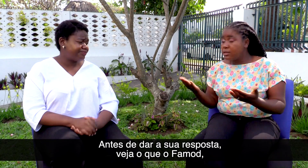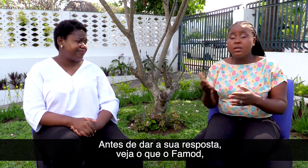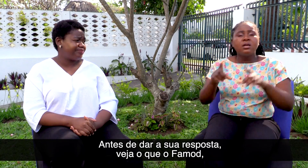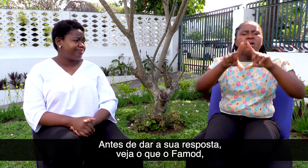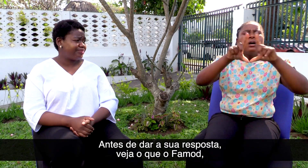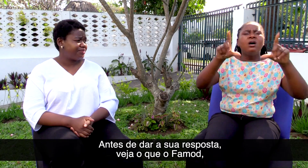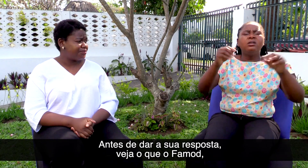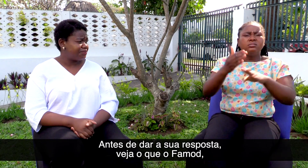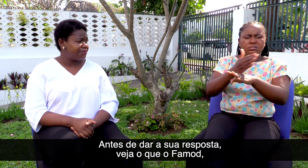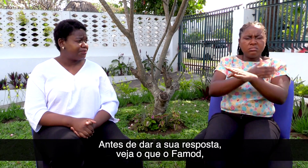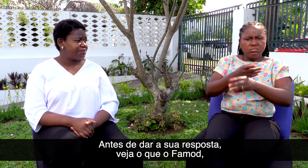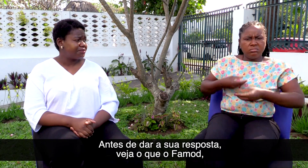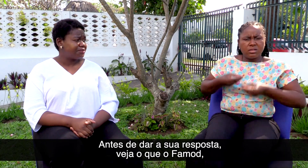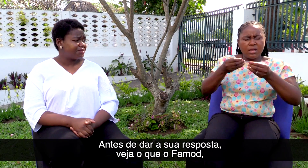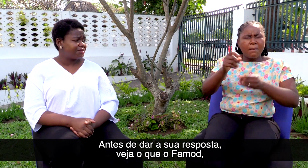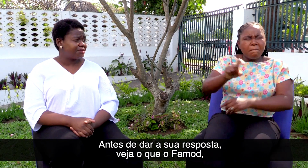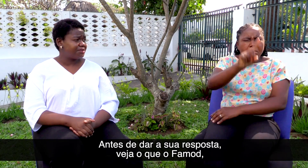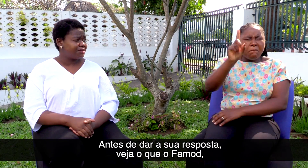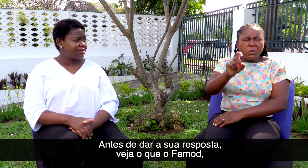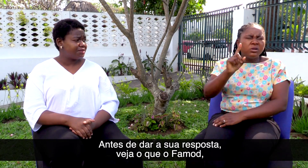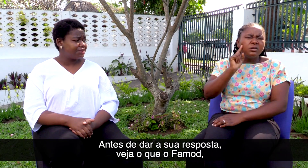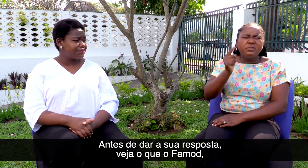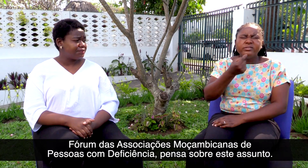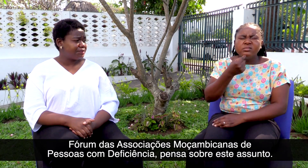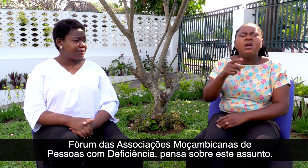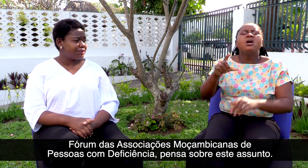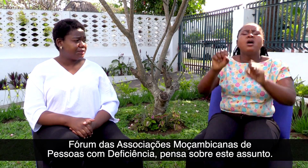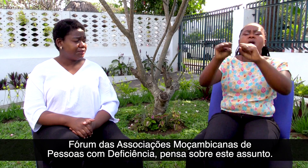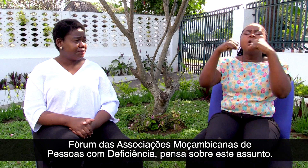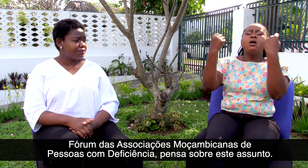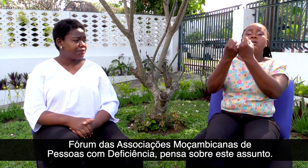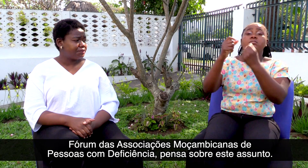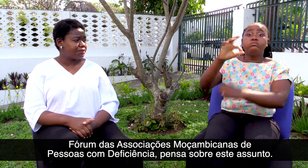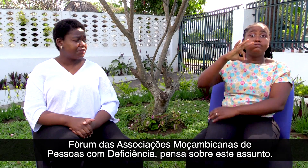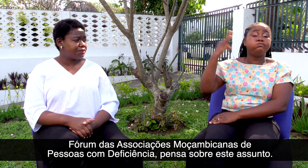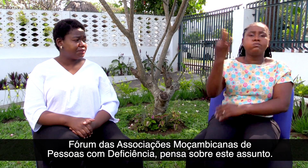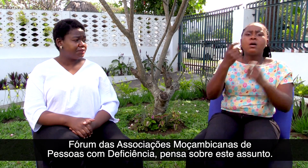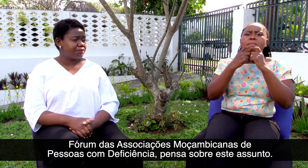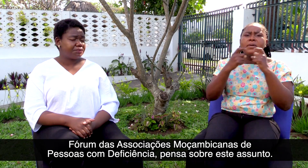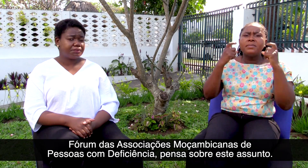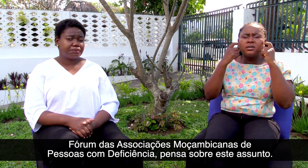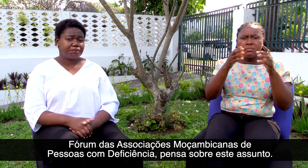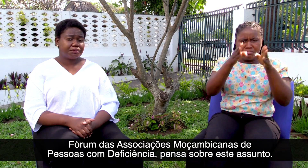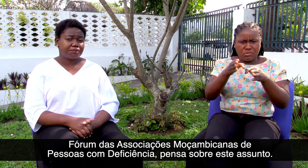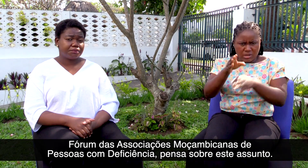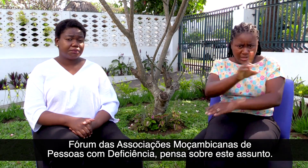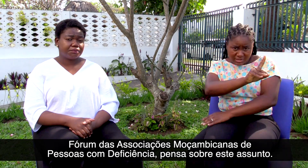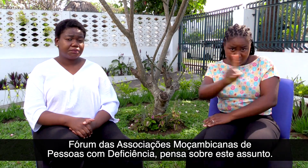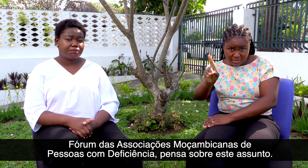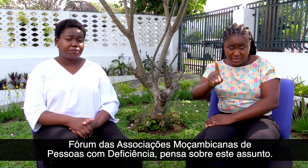Antes de dar a sua resposta, veja o que o FAMOD, Fórum das Associações Moçambicanas de Pessoas com Deficiência, pensa sobre este